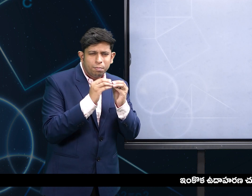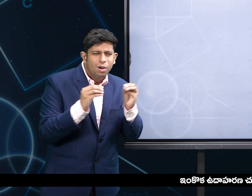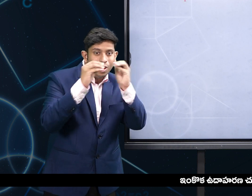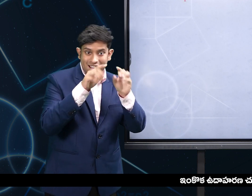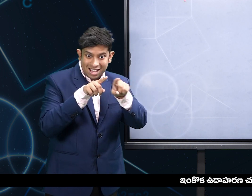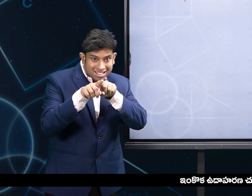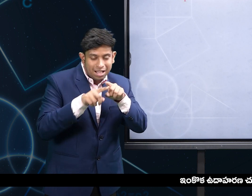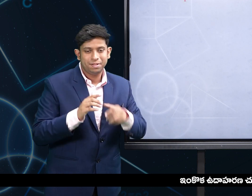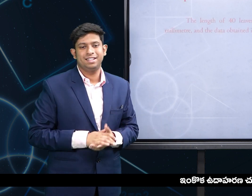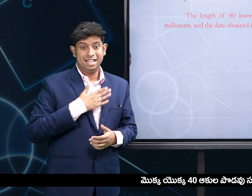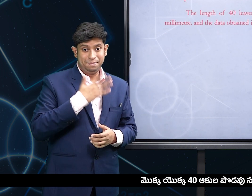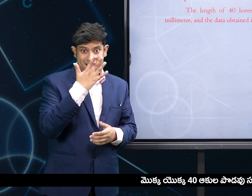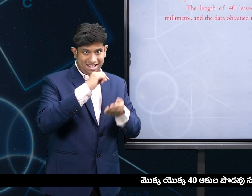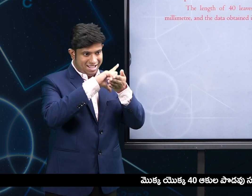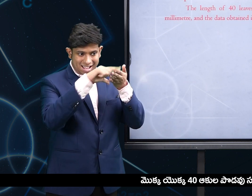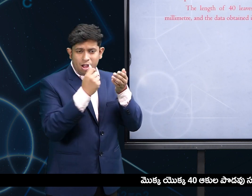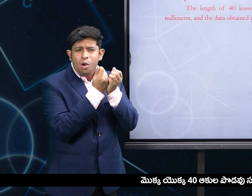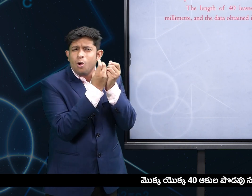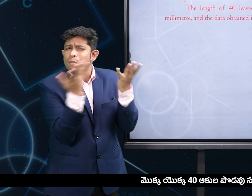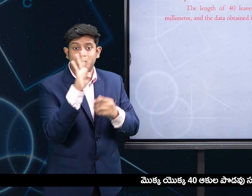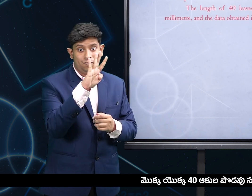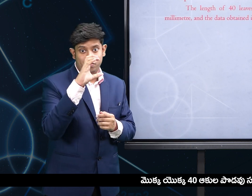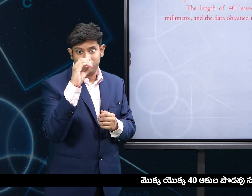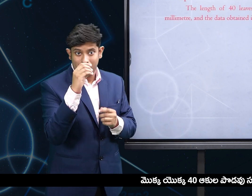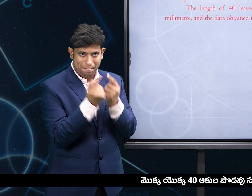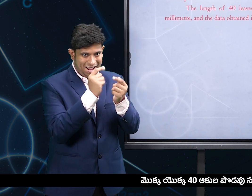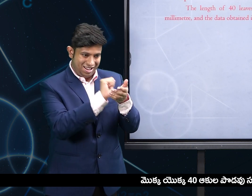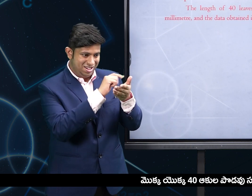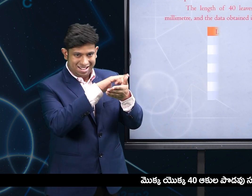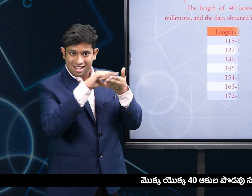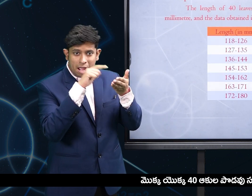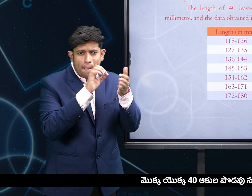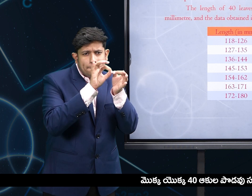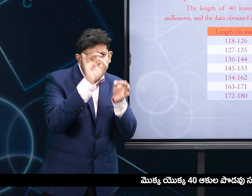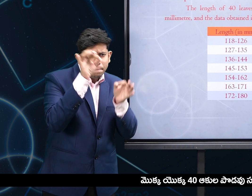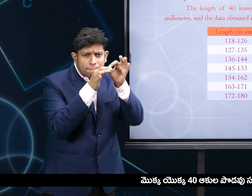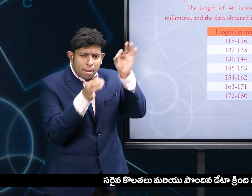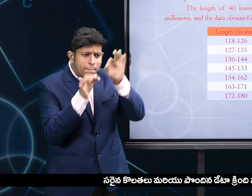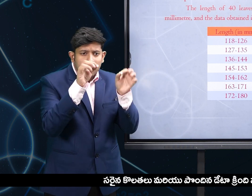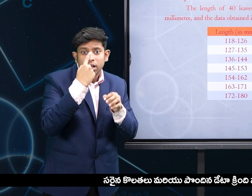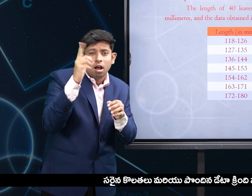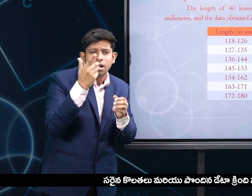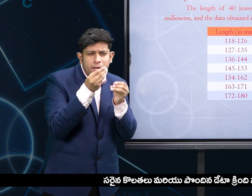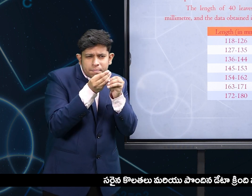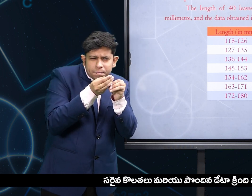చూద్దాం. మొక్క యొక్క 40 ఆకుల పొడవు సమీప మిల్లీమీటర్కు సరైన కొలతలు